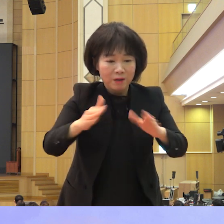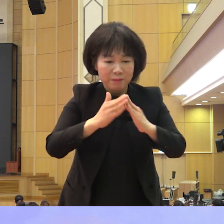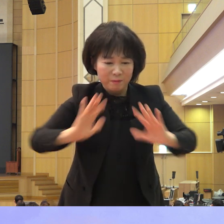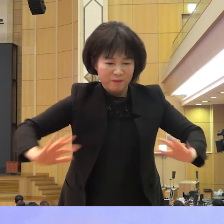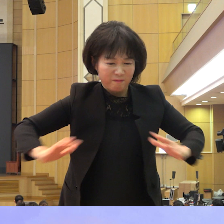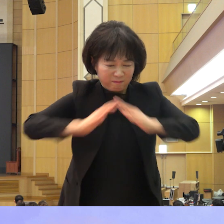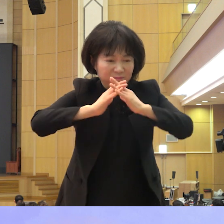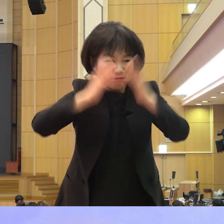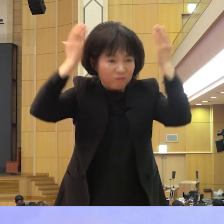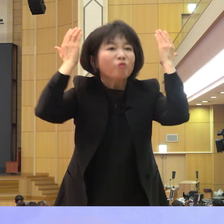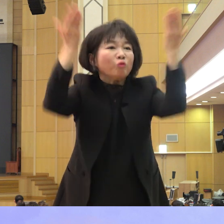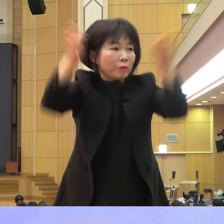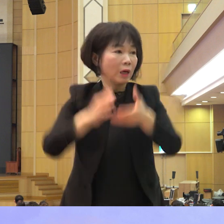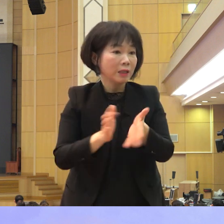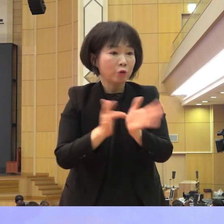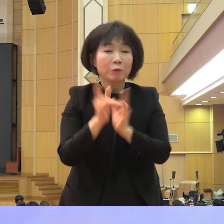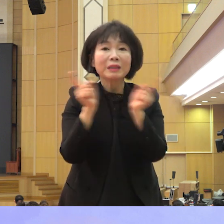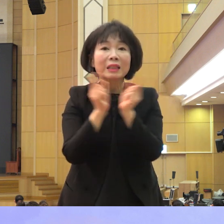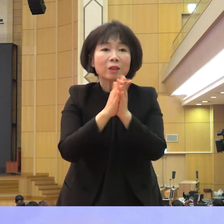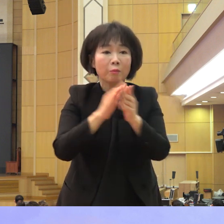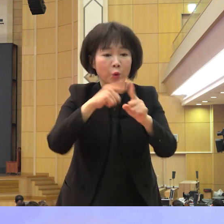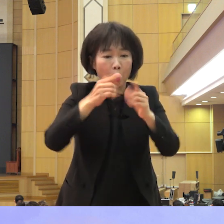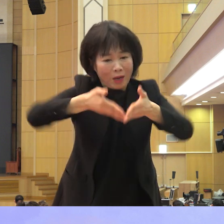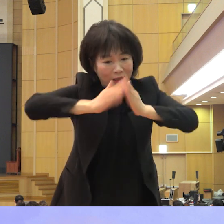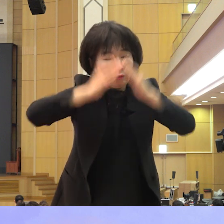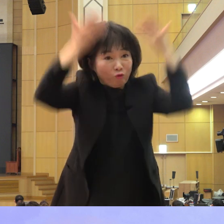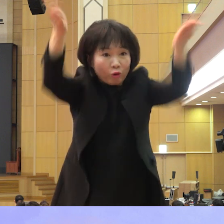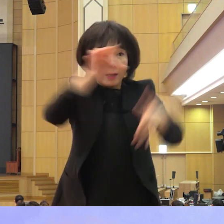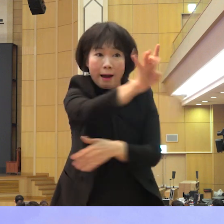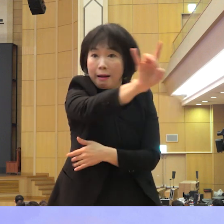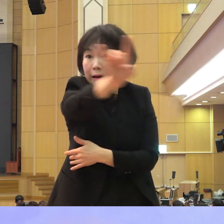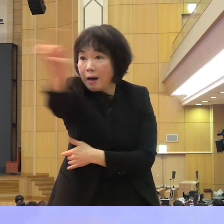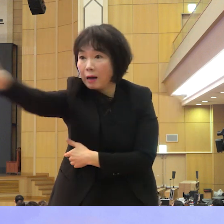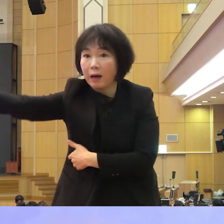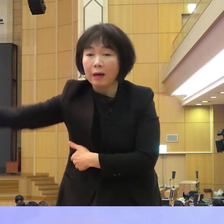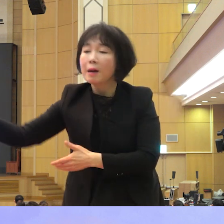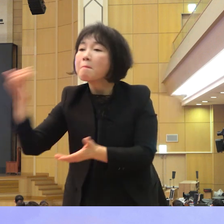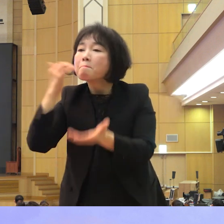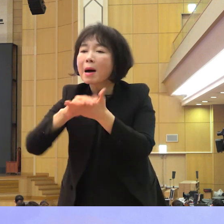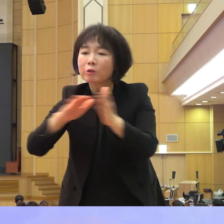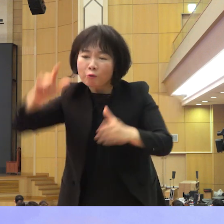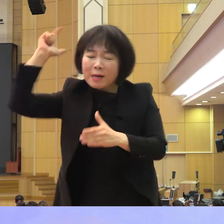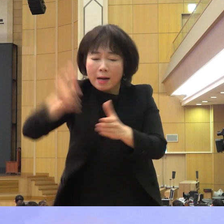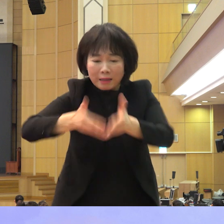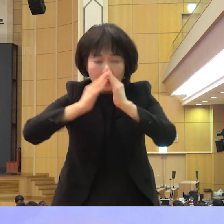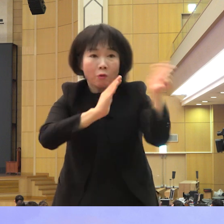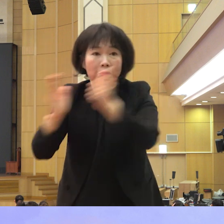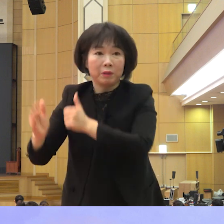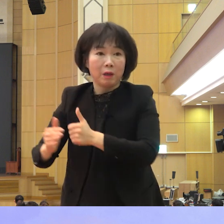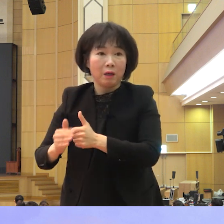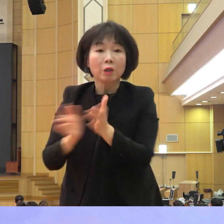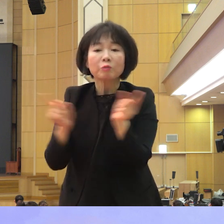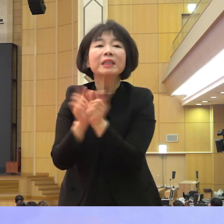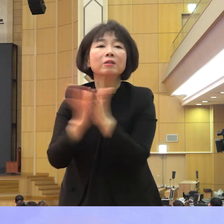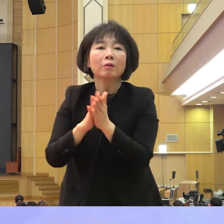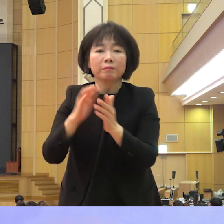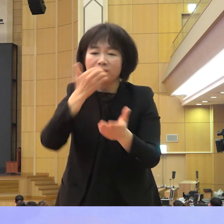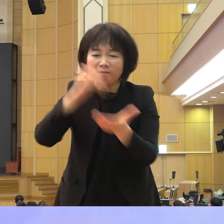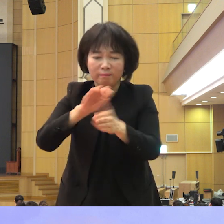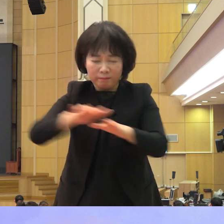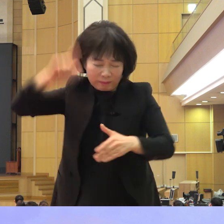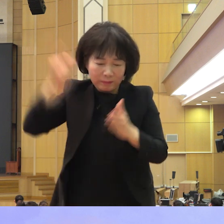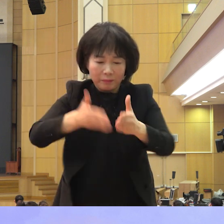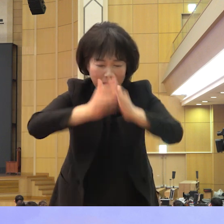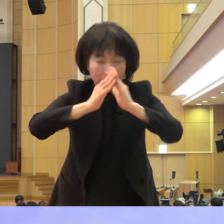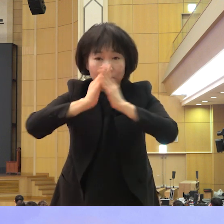못하리라. 예수님이 세우는 교회는 어느 교회든지 반석 위에 세워지는 교회가 되어야 돼요. 이게 예수님이 세운 교회예요.